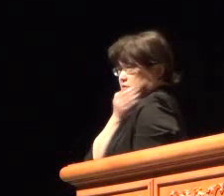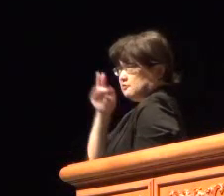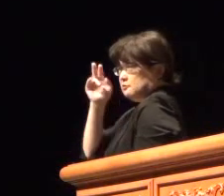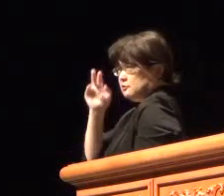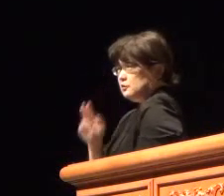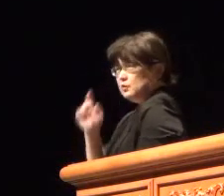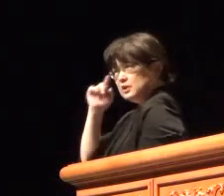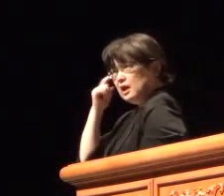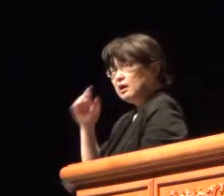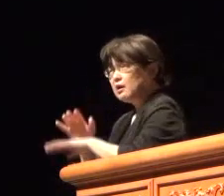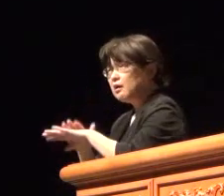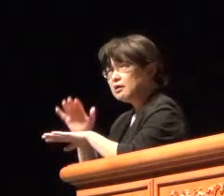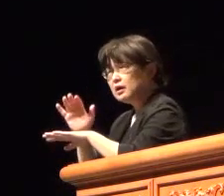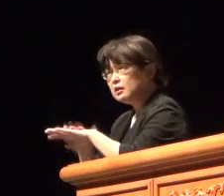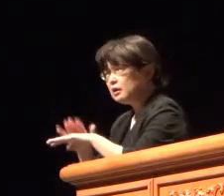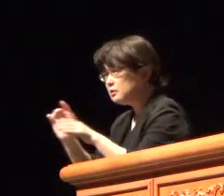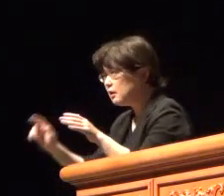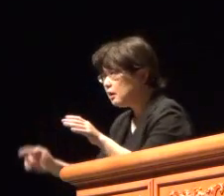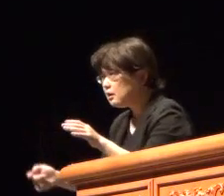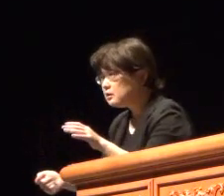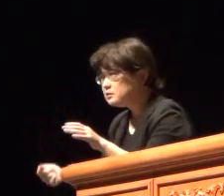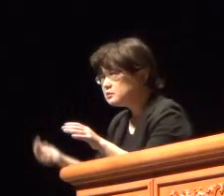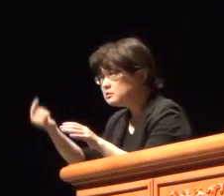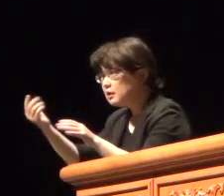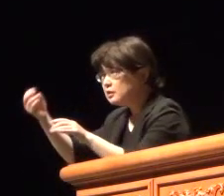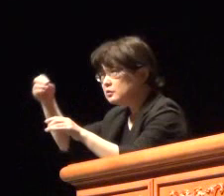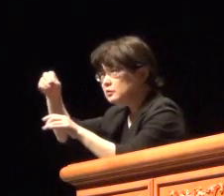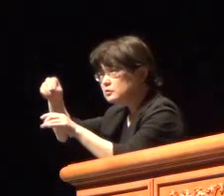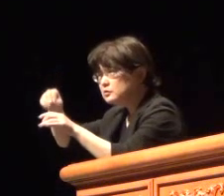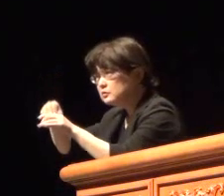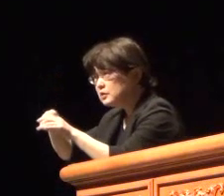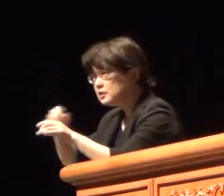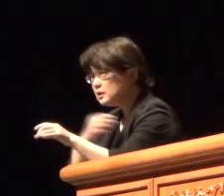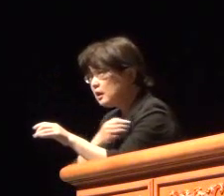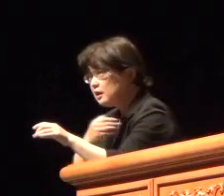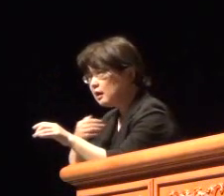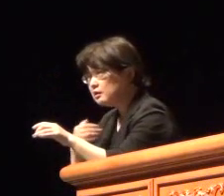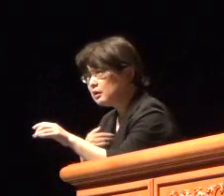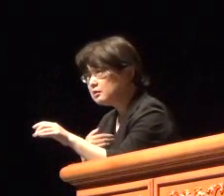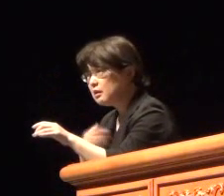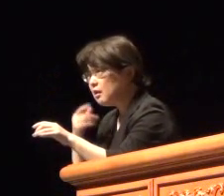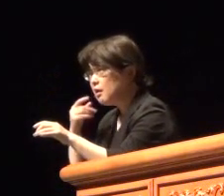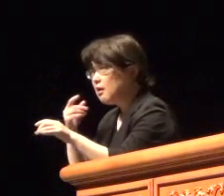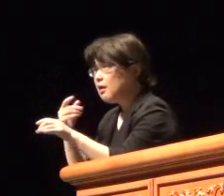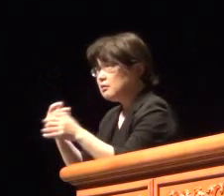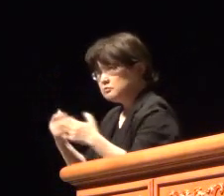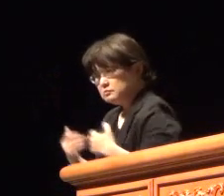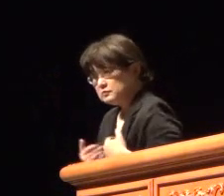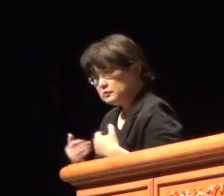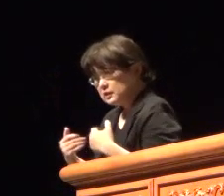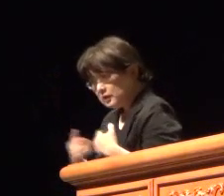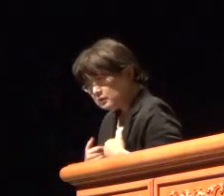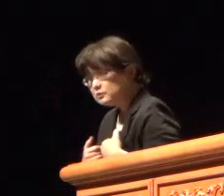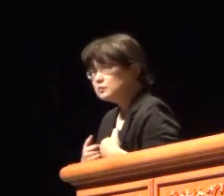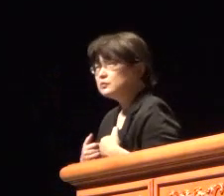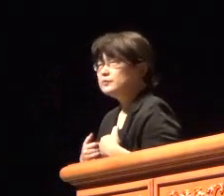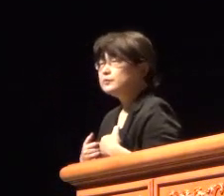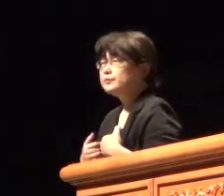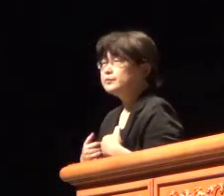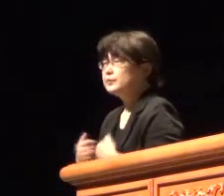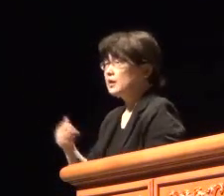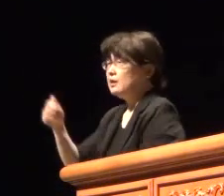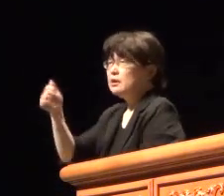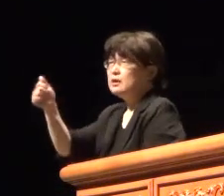思想が自然と組み入れられていかないといけないと彼